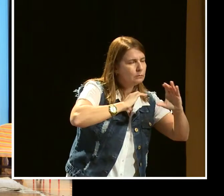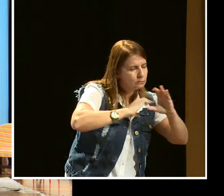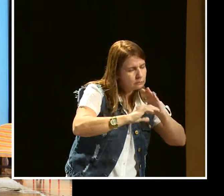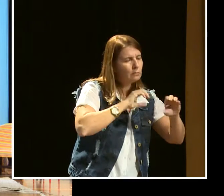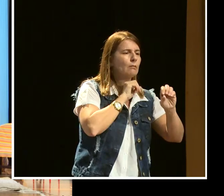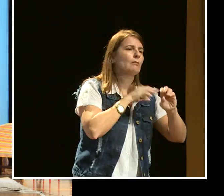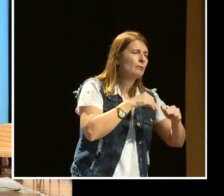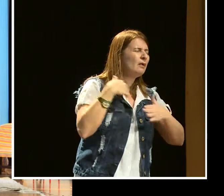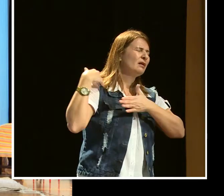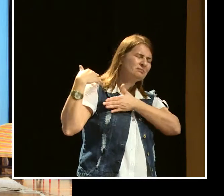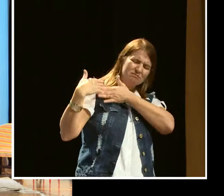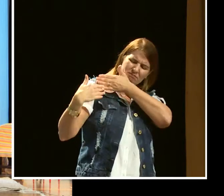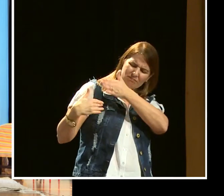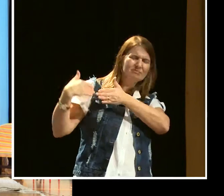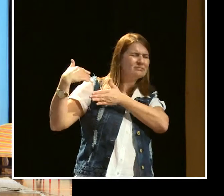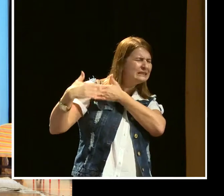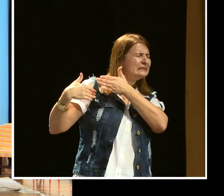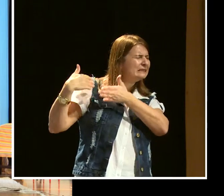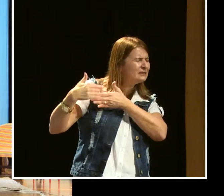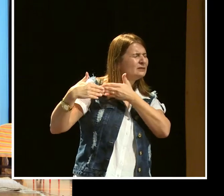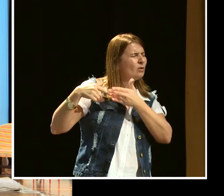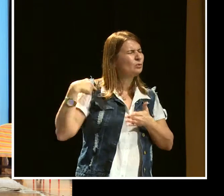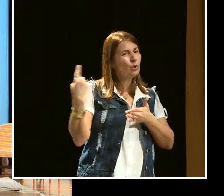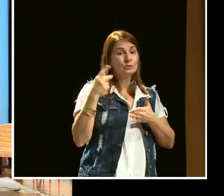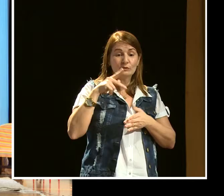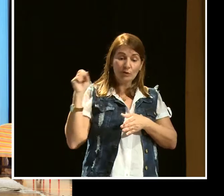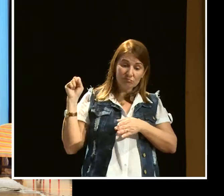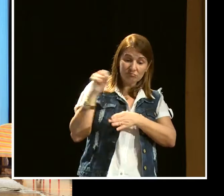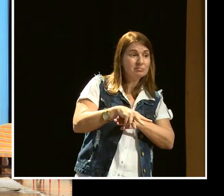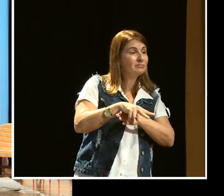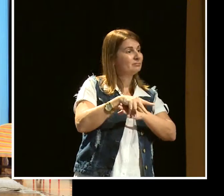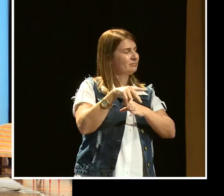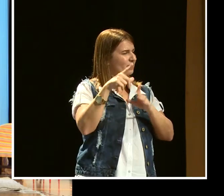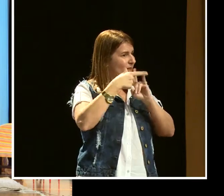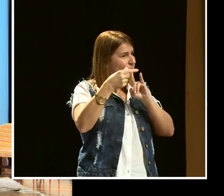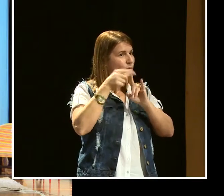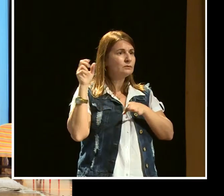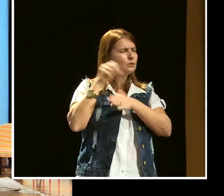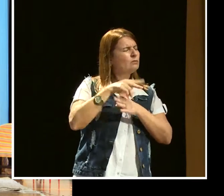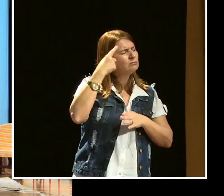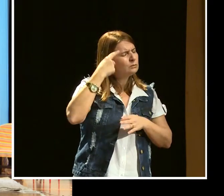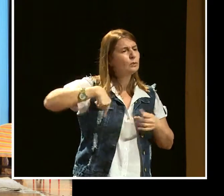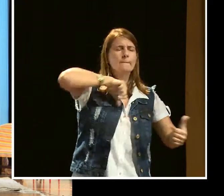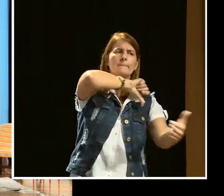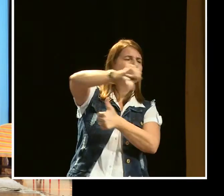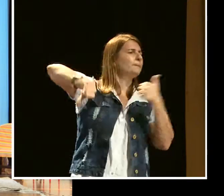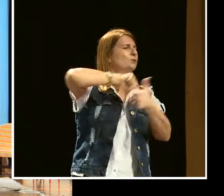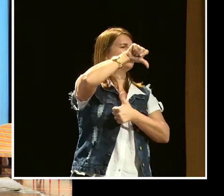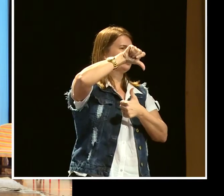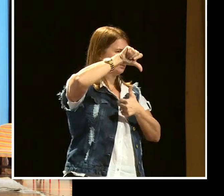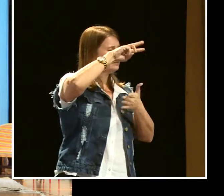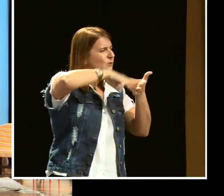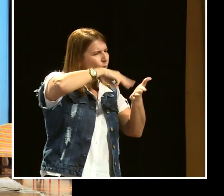a perceber que se tinha um ensino da língua de sinais, mas os professores no